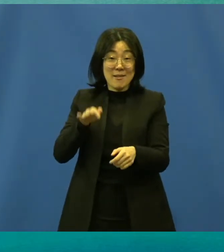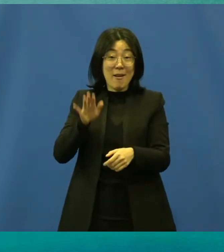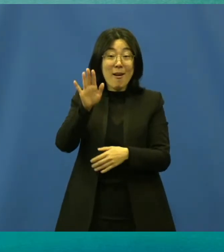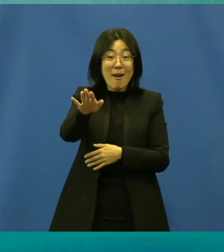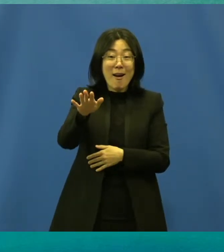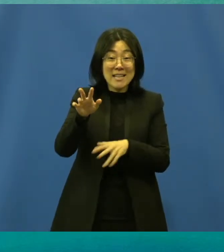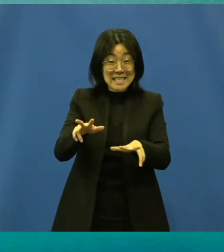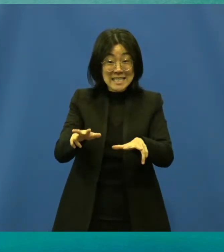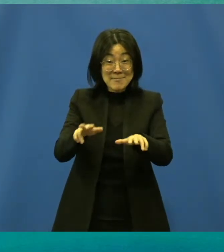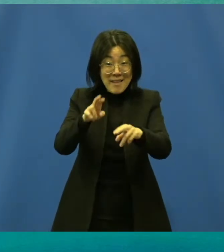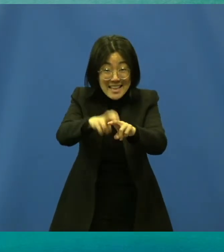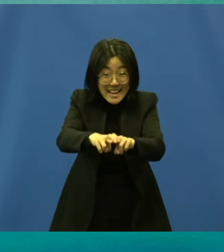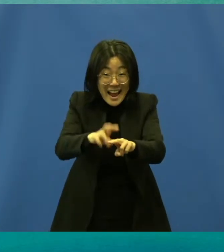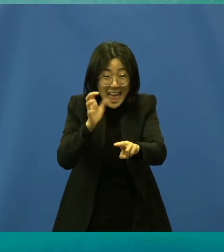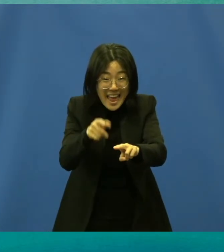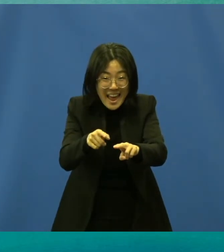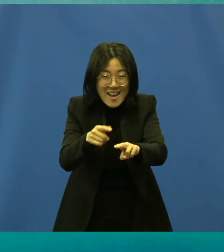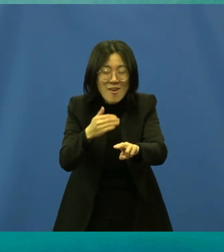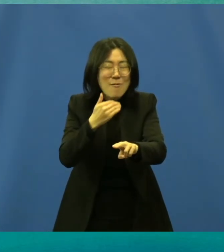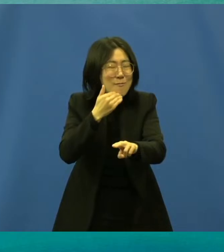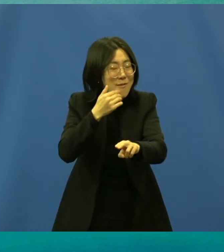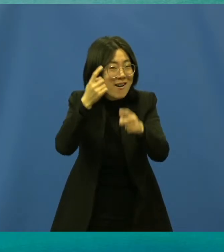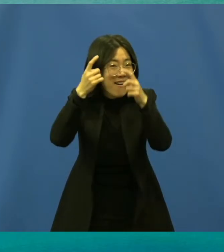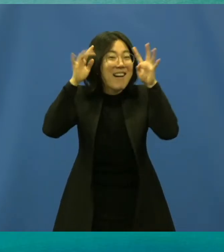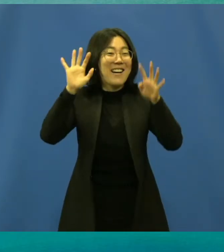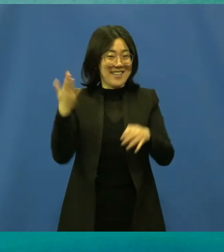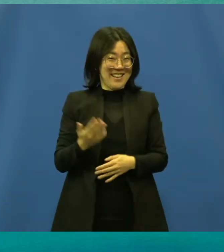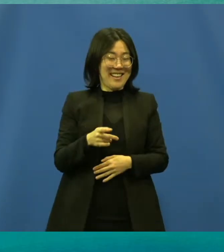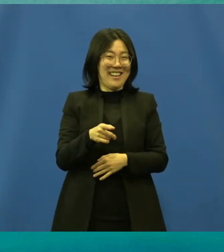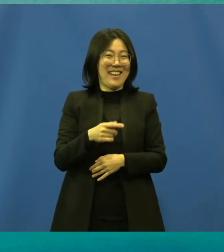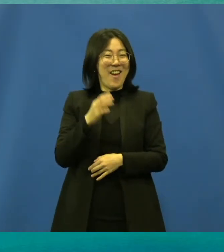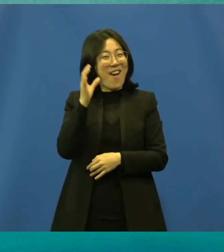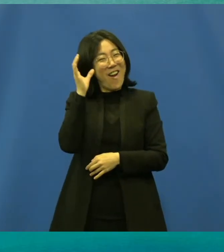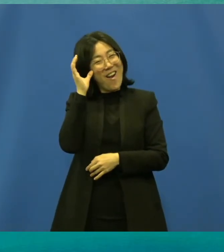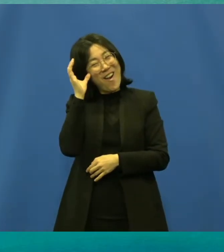커요. 금방 대학생 된다?